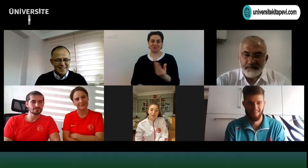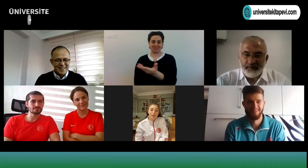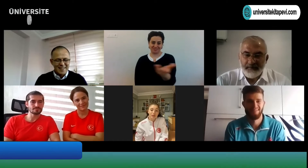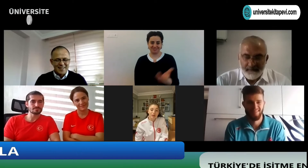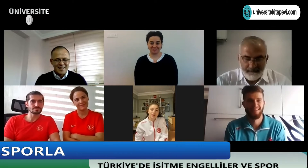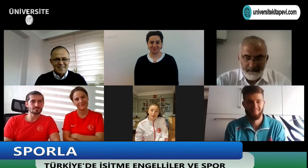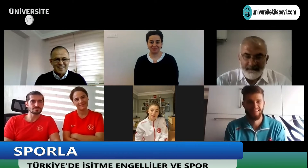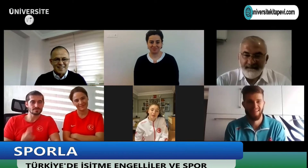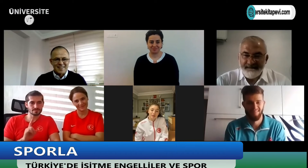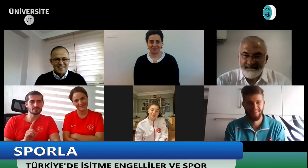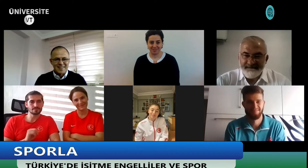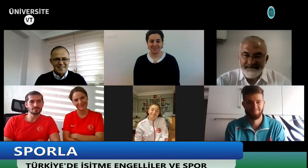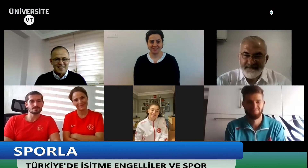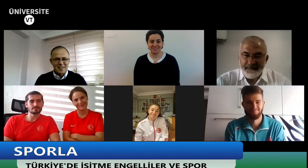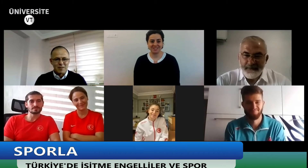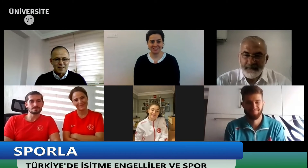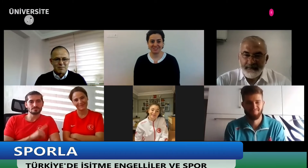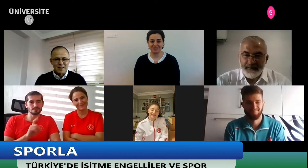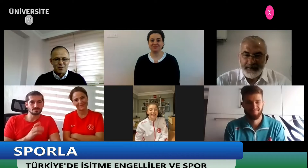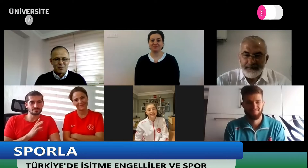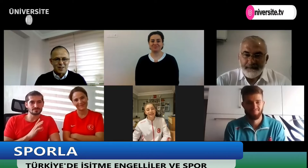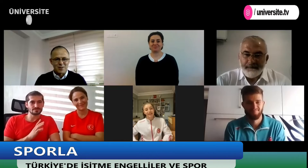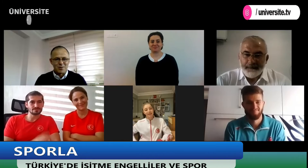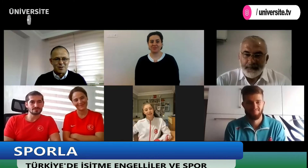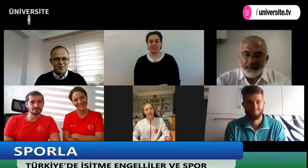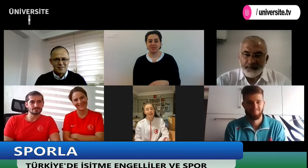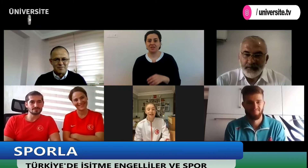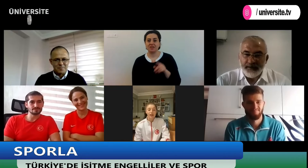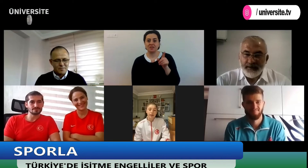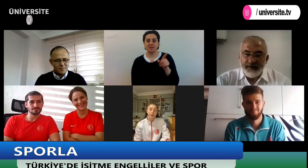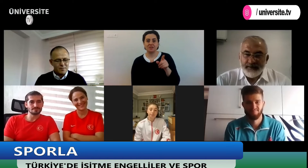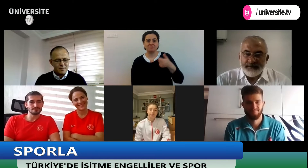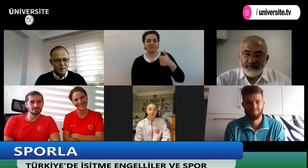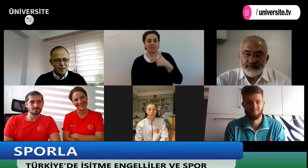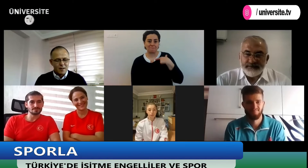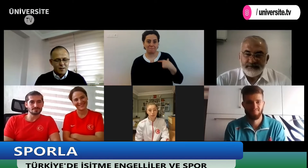Evet, aynen. Evet. Sayın Başkanım, size dönmek istiyoruz.